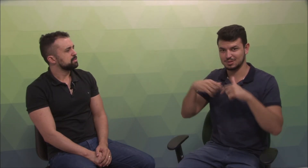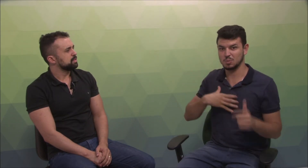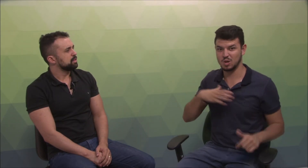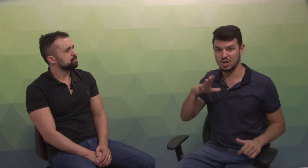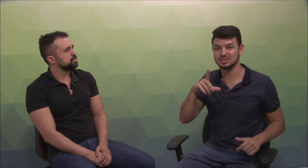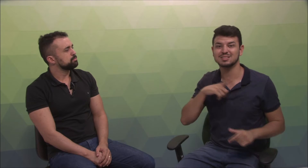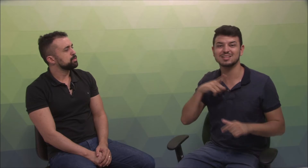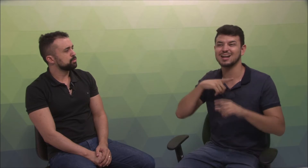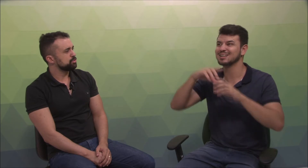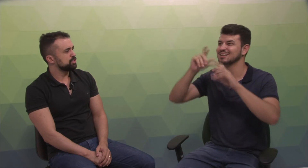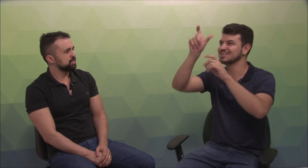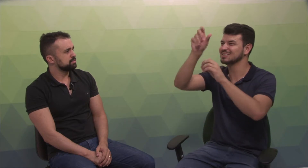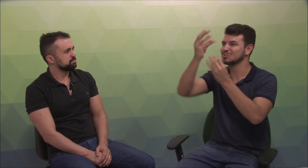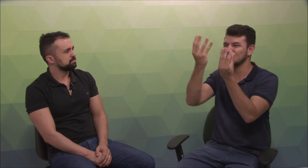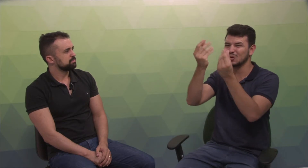sinal de biologia,